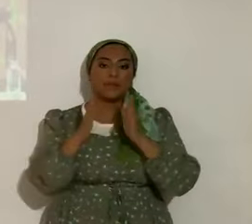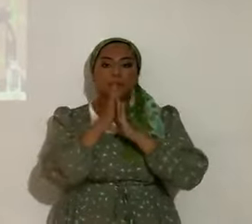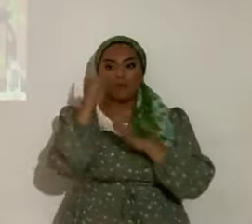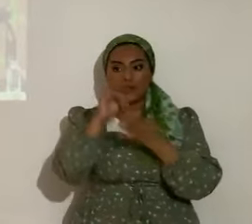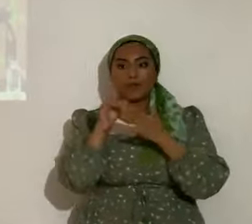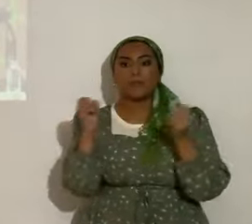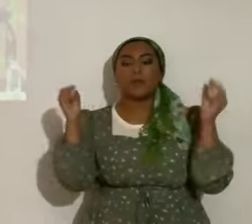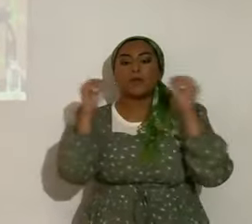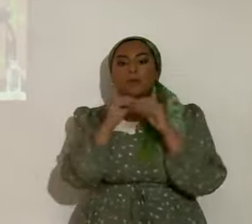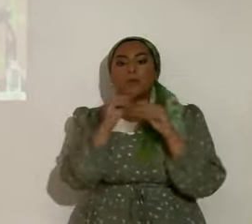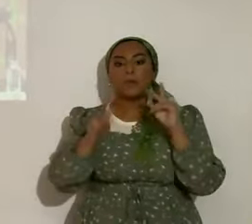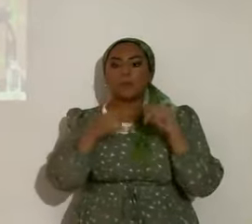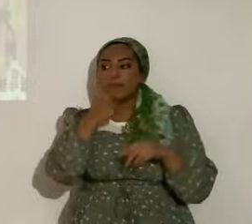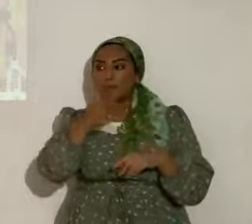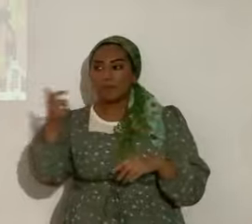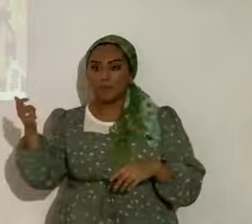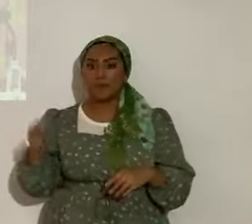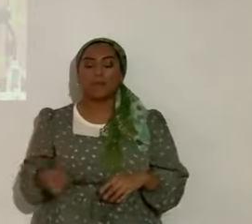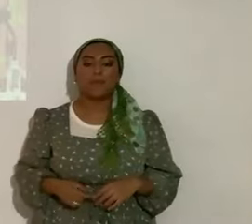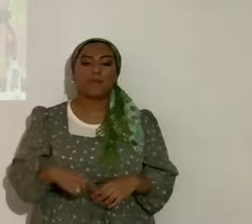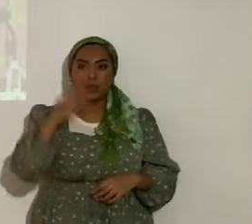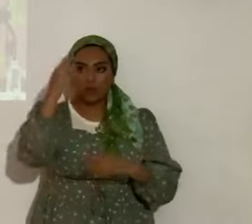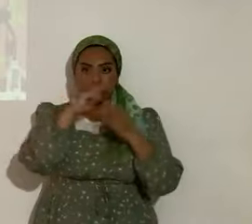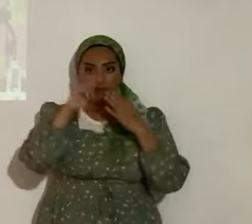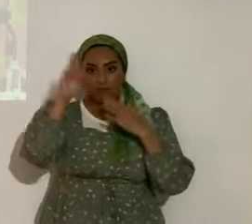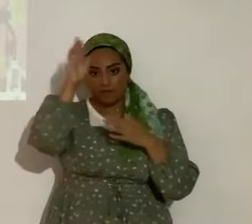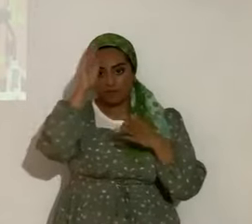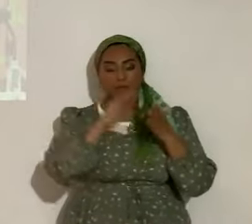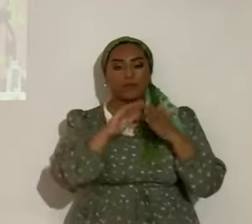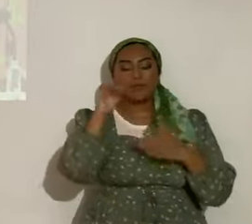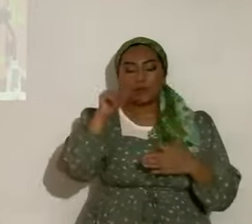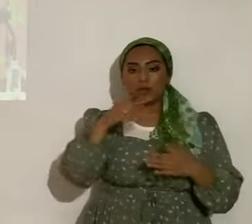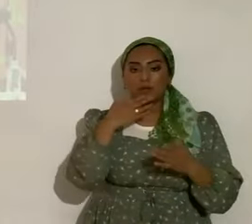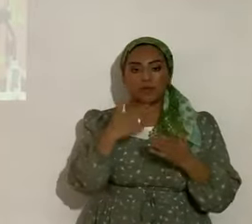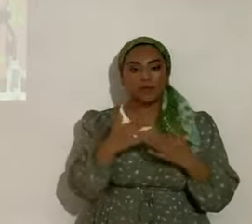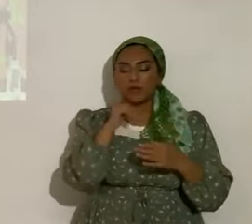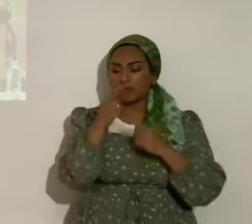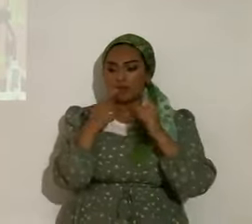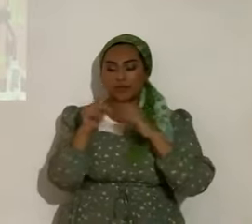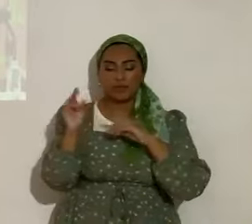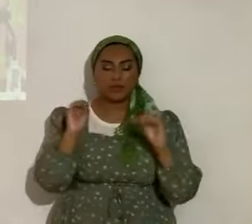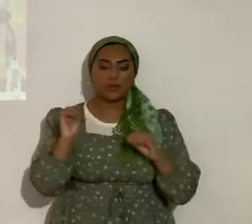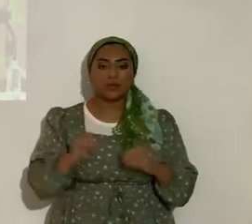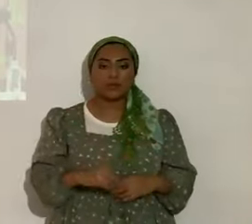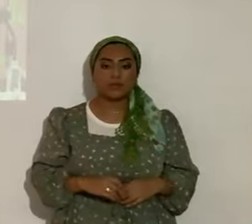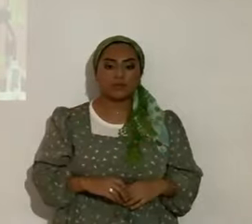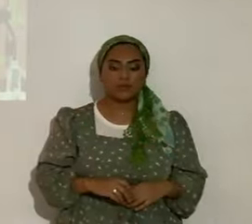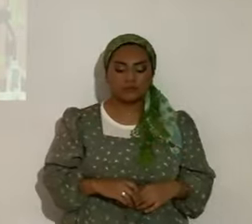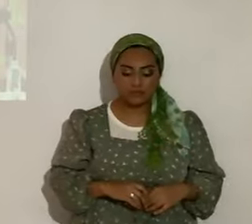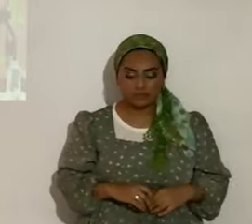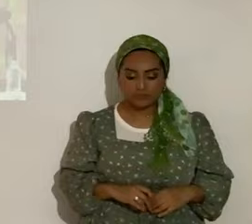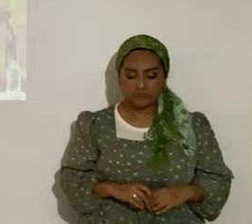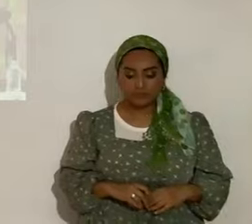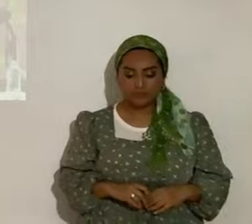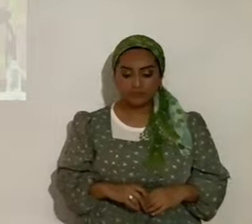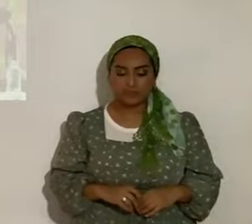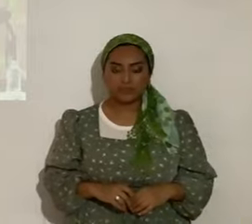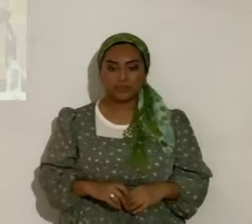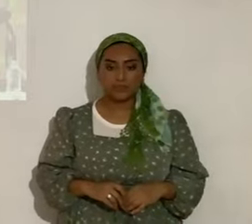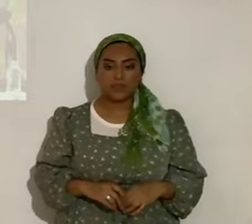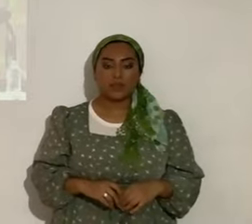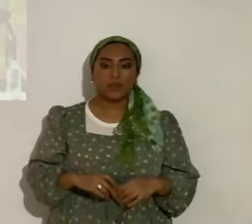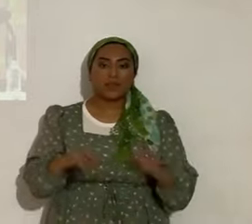van conectando más. Bueno, el Eterno así lo dispuso, está bien, yo no critico eso, no. O, por ejemplo,